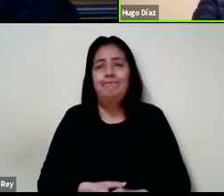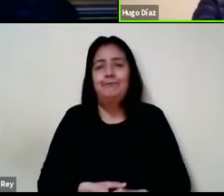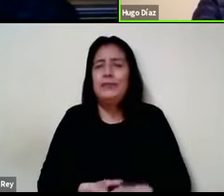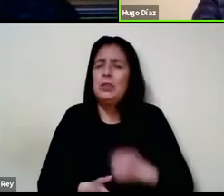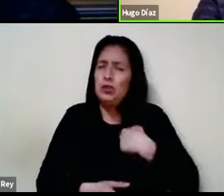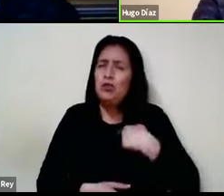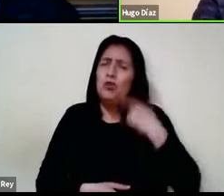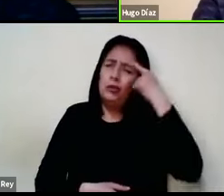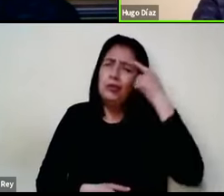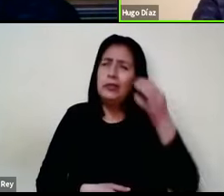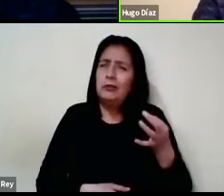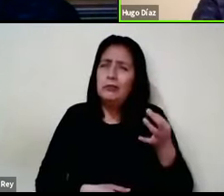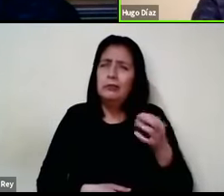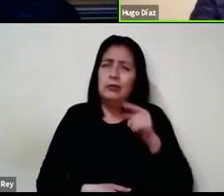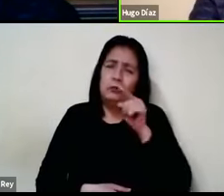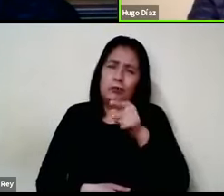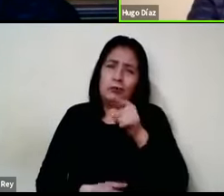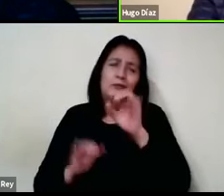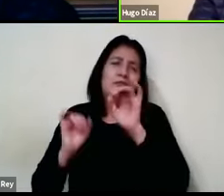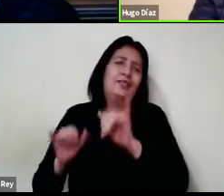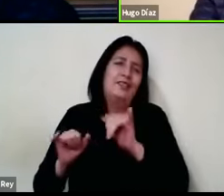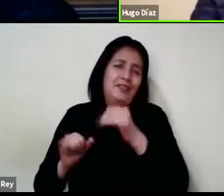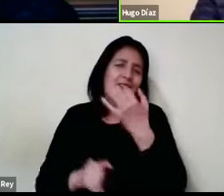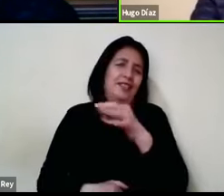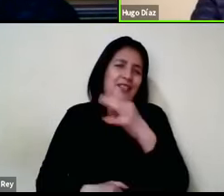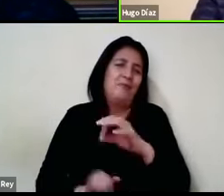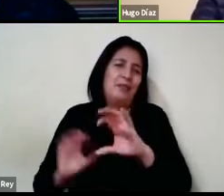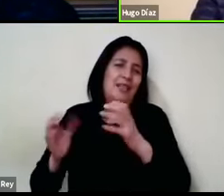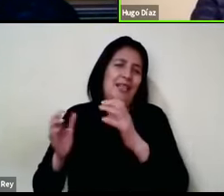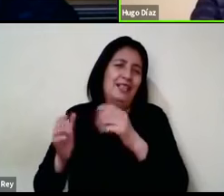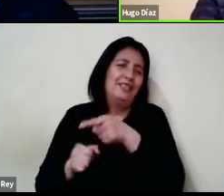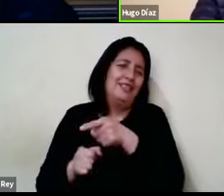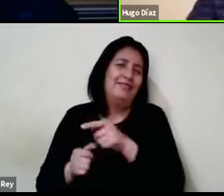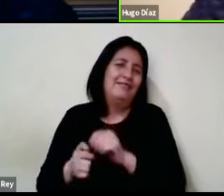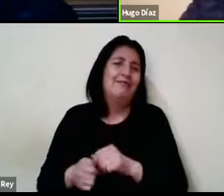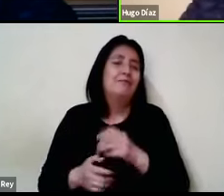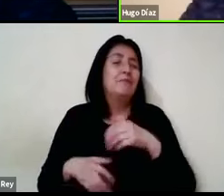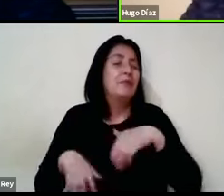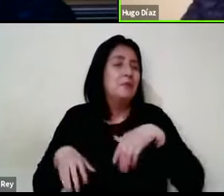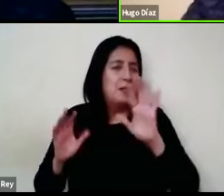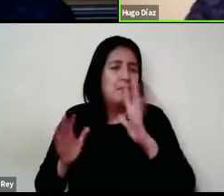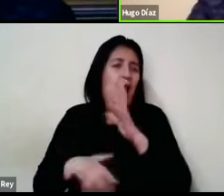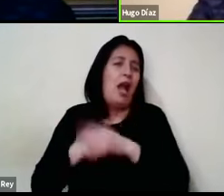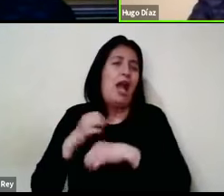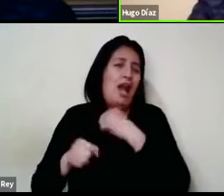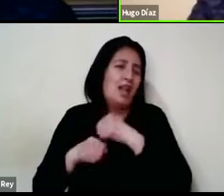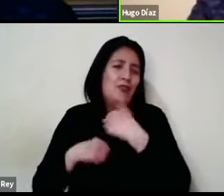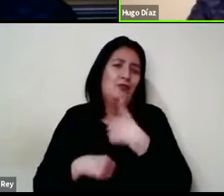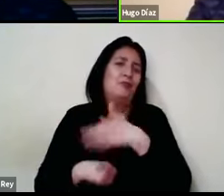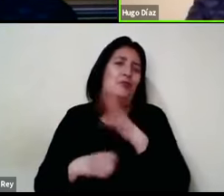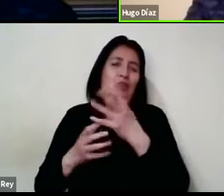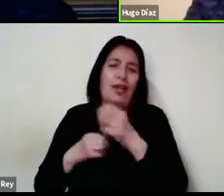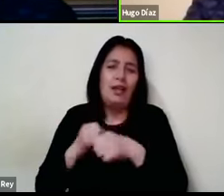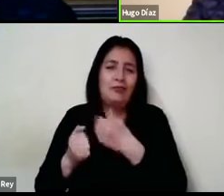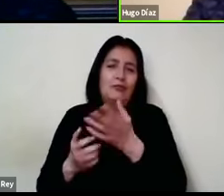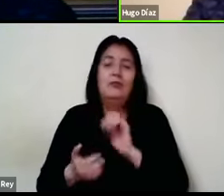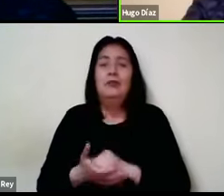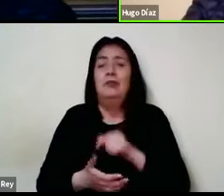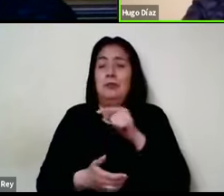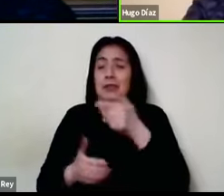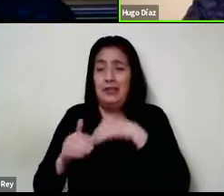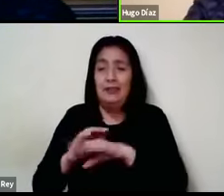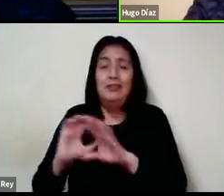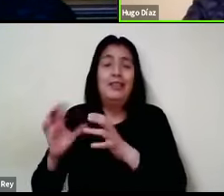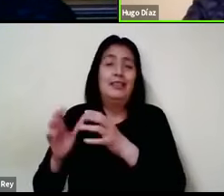Creo que debes quedarte siempre en el aula, por lo menos varios años, porque es en el aula